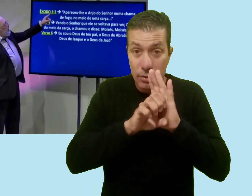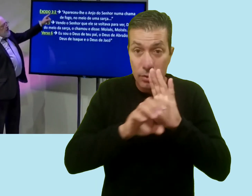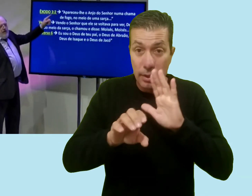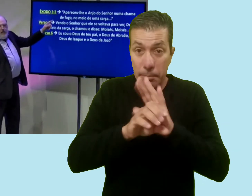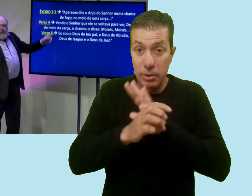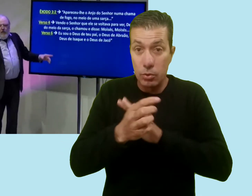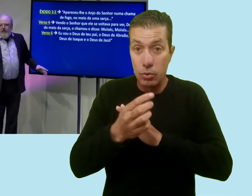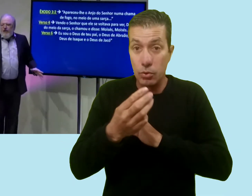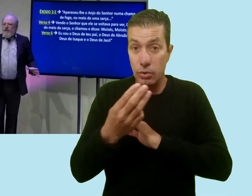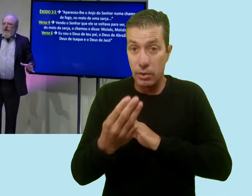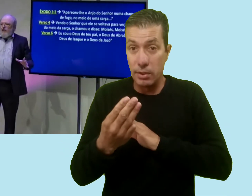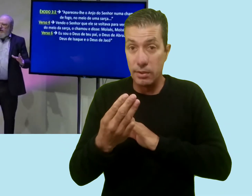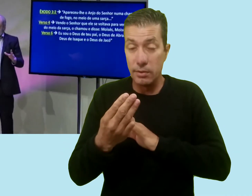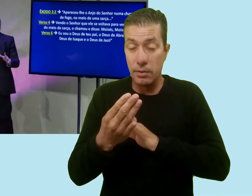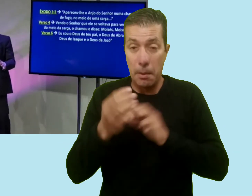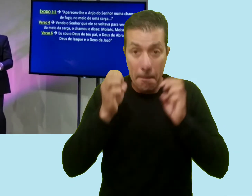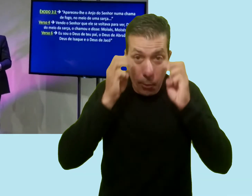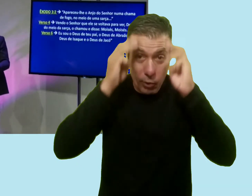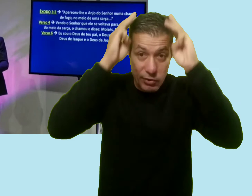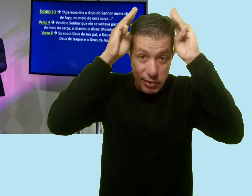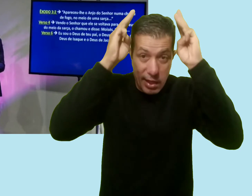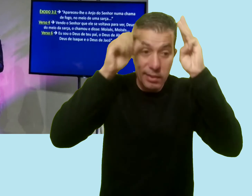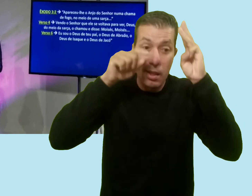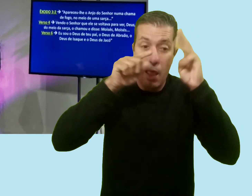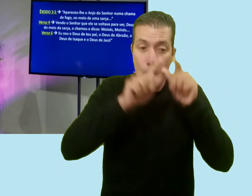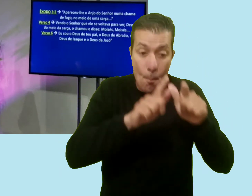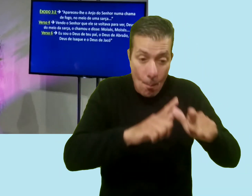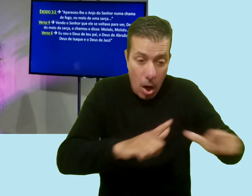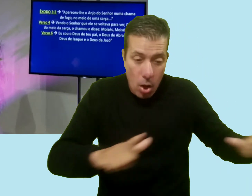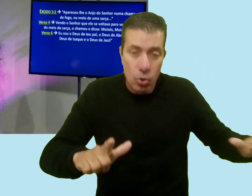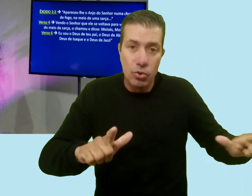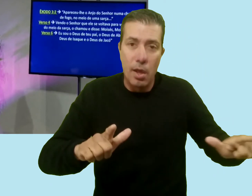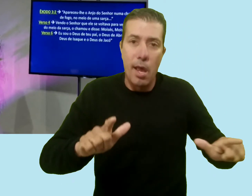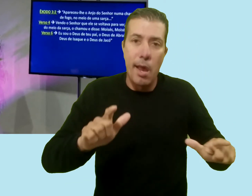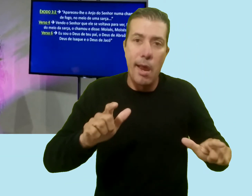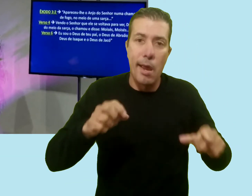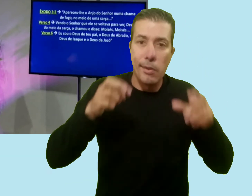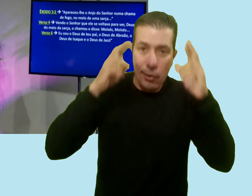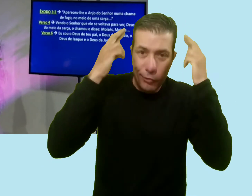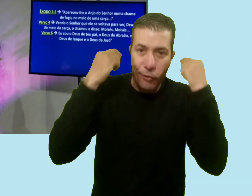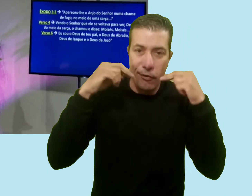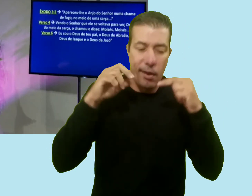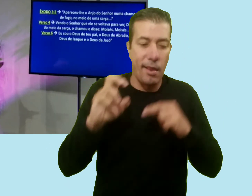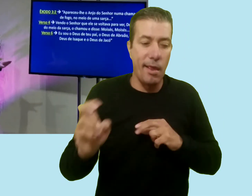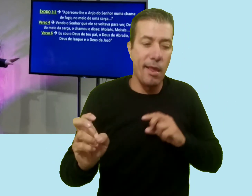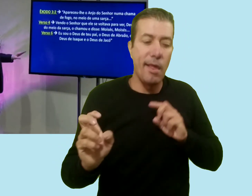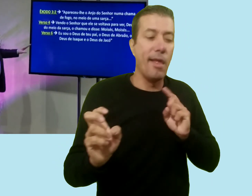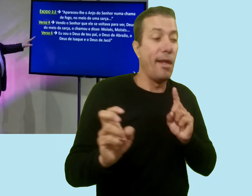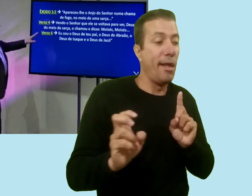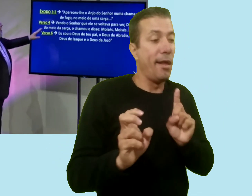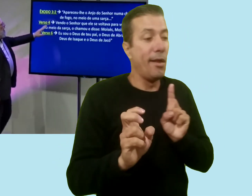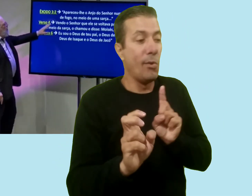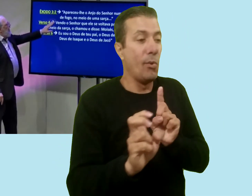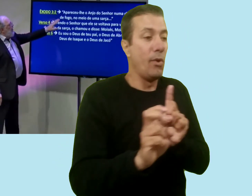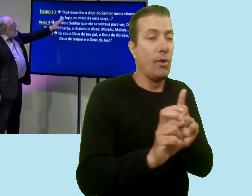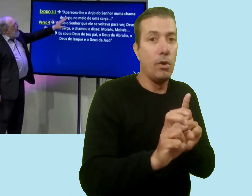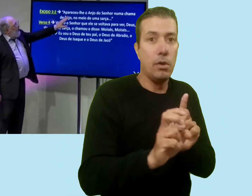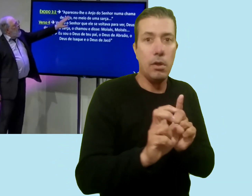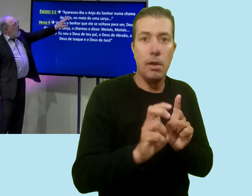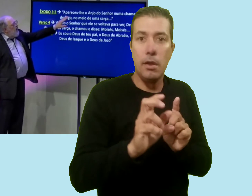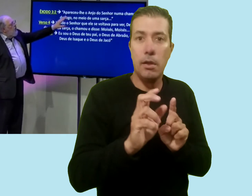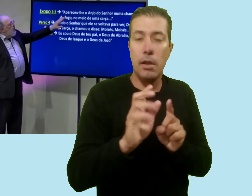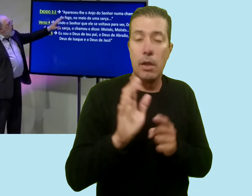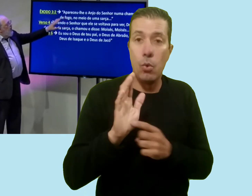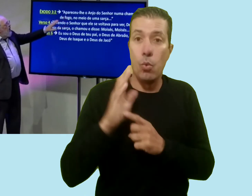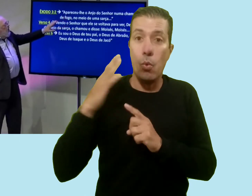Êxodo 3. Moisés está lá no deserto, apacentando as ovelhas do seu sogro, você conhece a história.